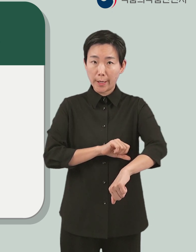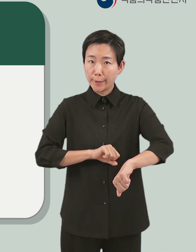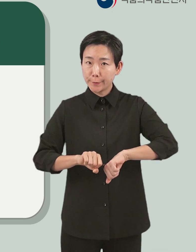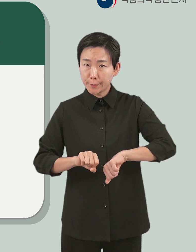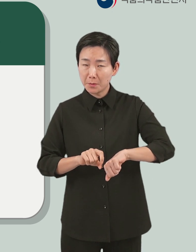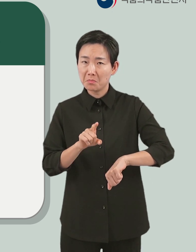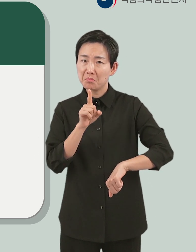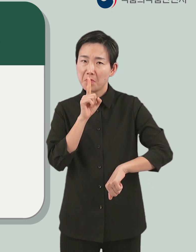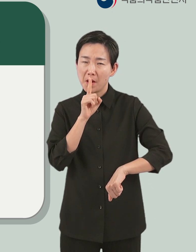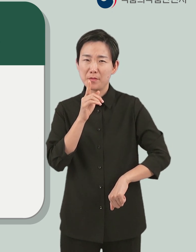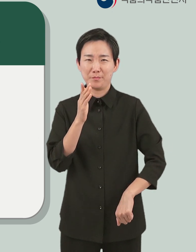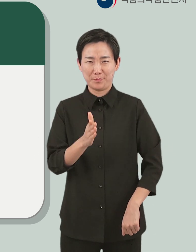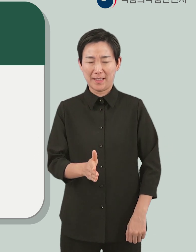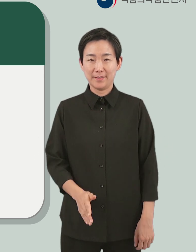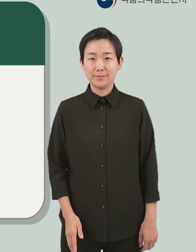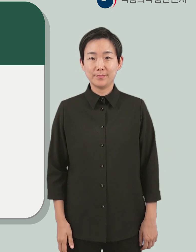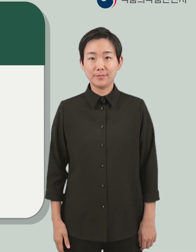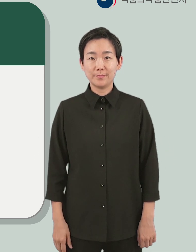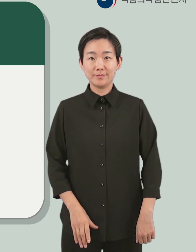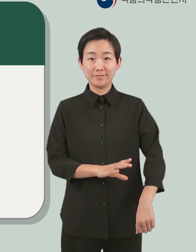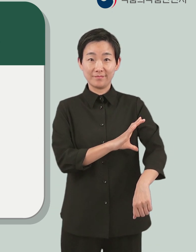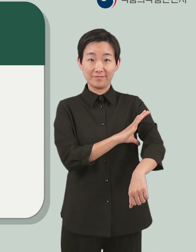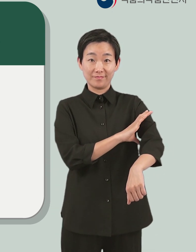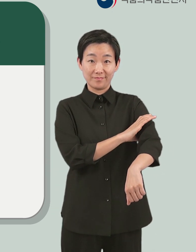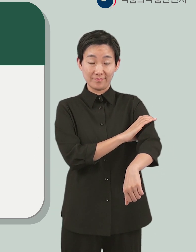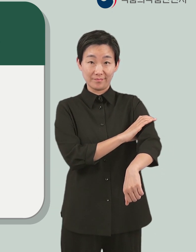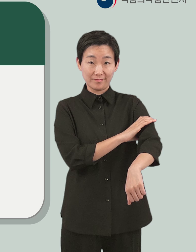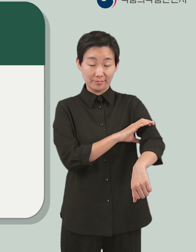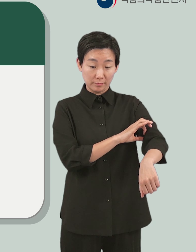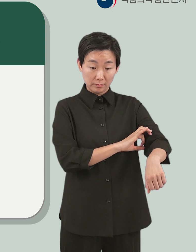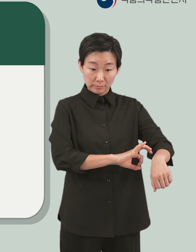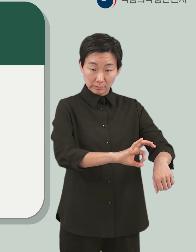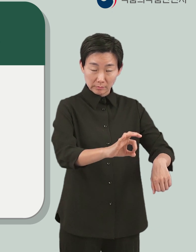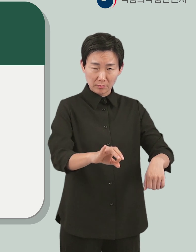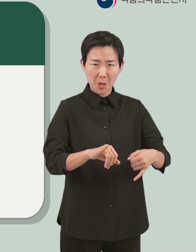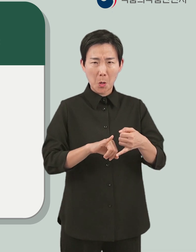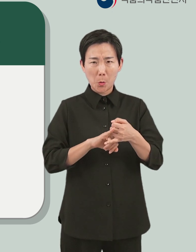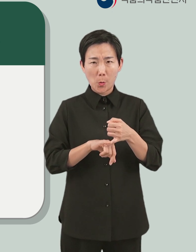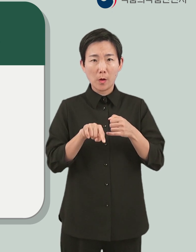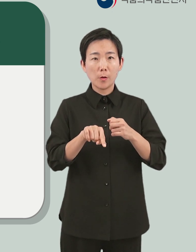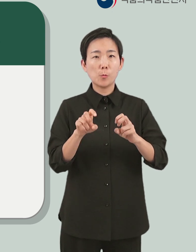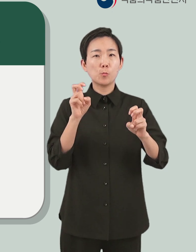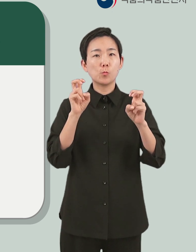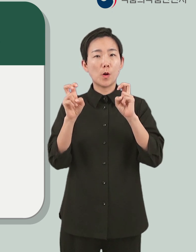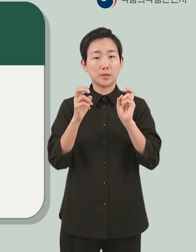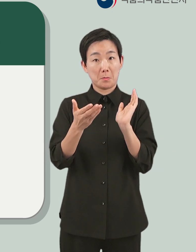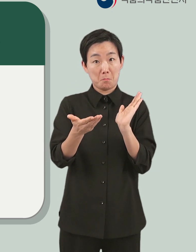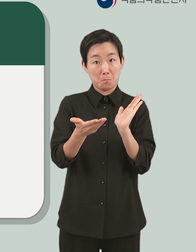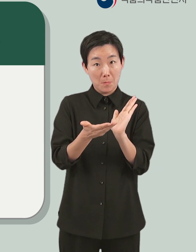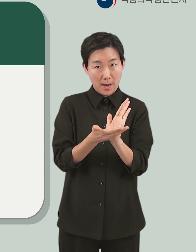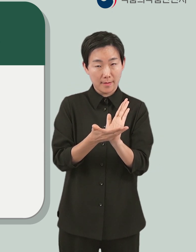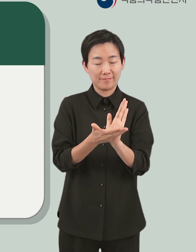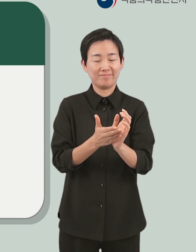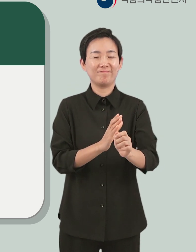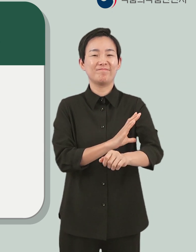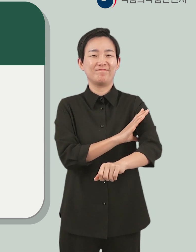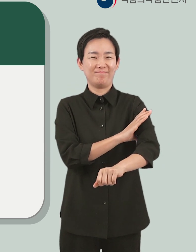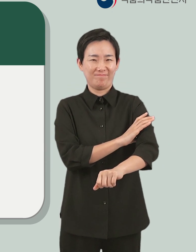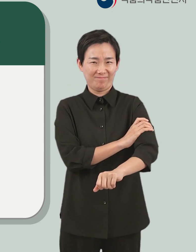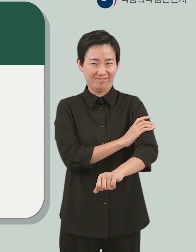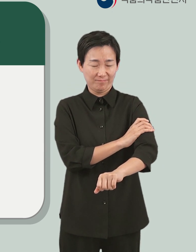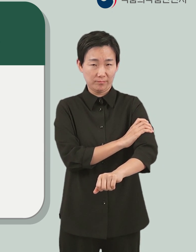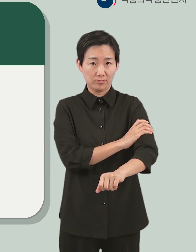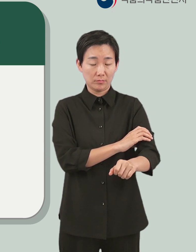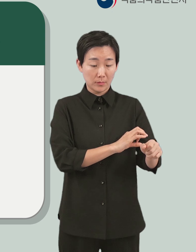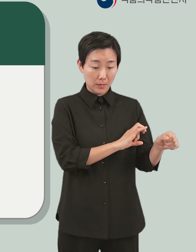합니다. 커프는 반드시 이 제품과 호환되도록 승인된 제품만 사용해야 하며 에어 튜브는 과도하게 구부리거나